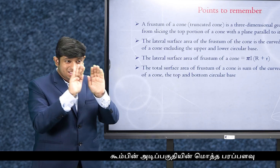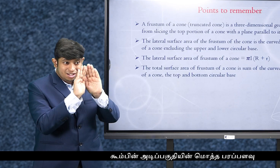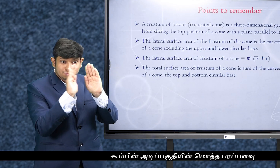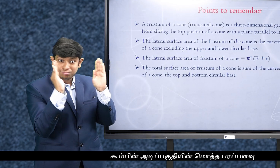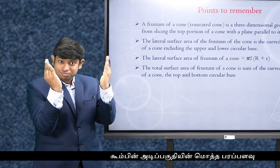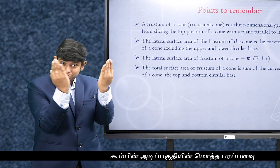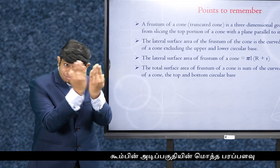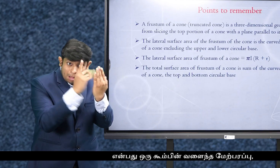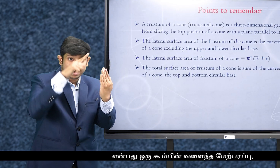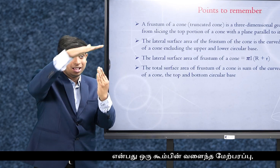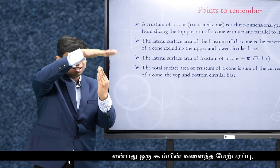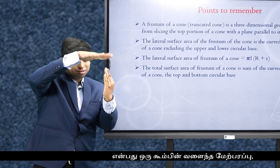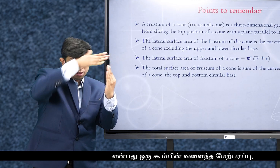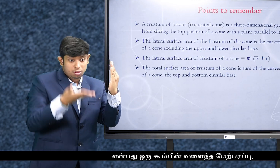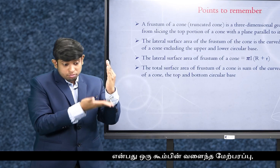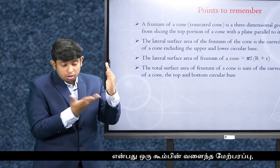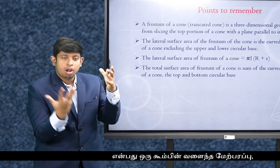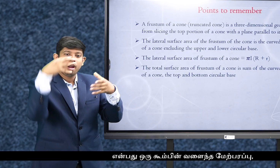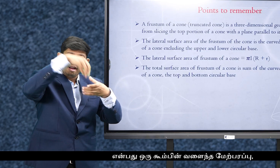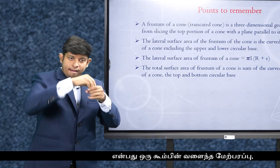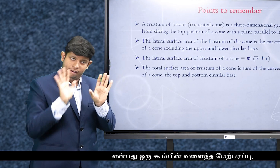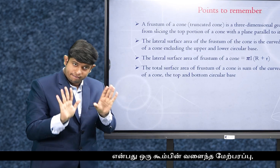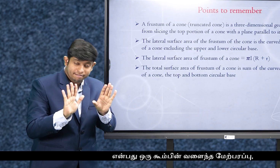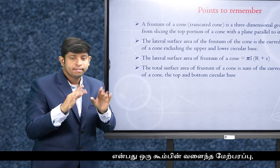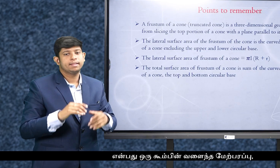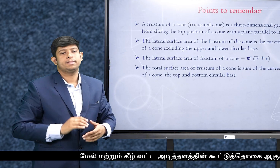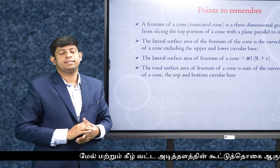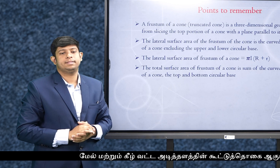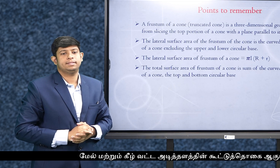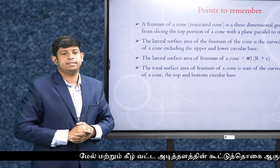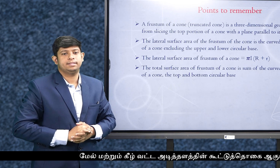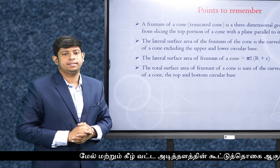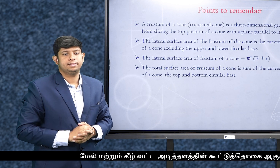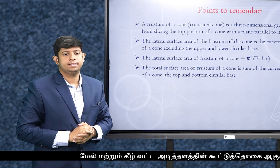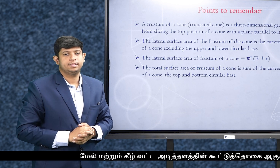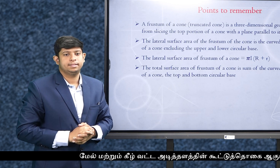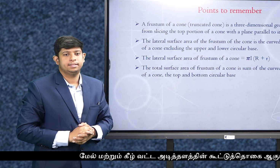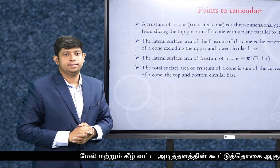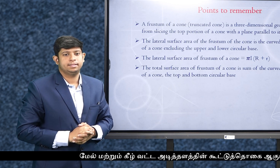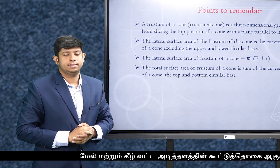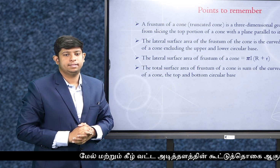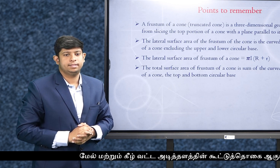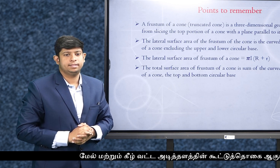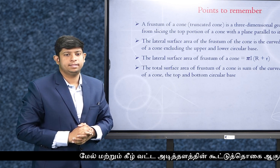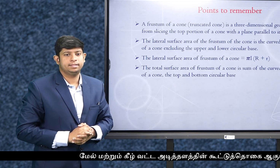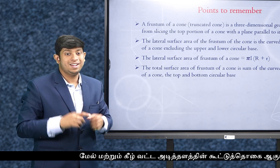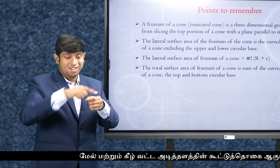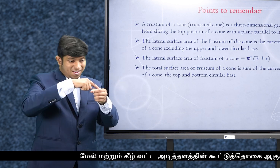மொத்த பரப்பளவு என்பது ஒரு கூம்பின் வளைந்த மேற்பரப்பு மேல் மற்றும் கீழ்வட்ட அடிகண்டத்தின் கூட்டுத்தொகை